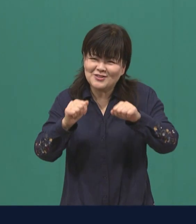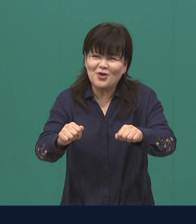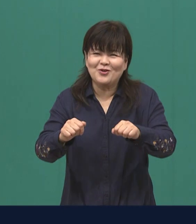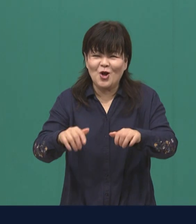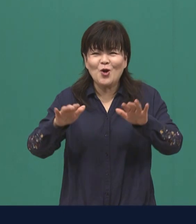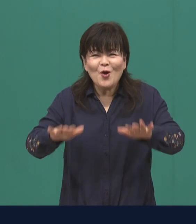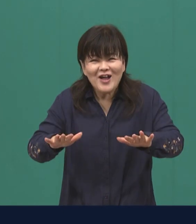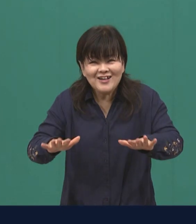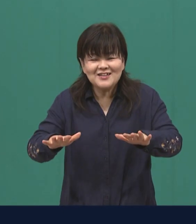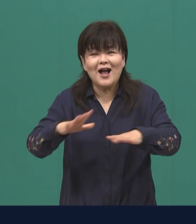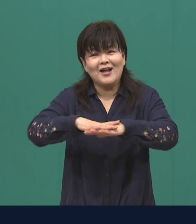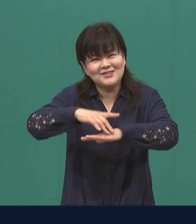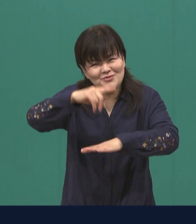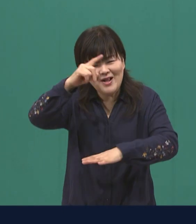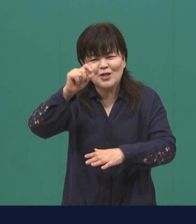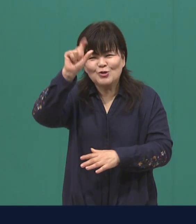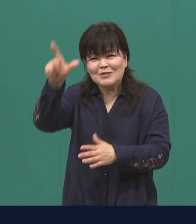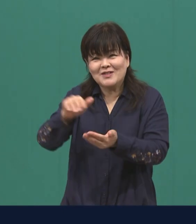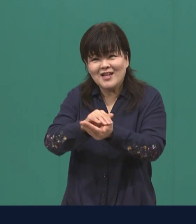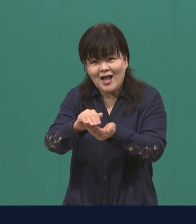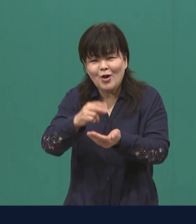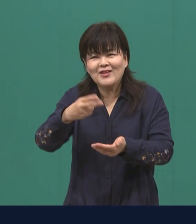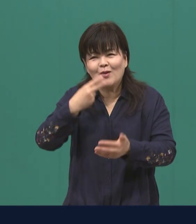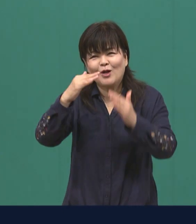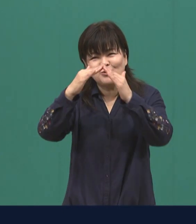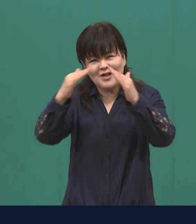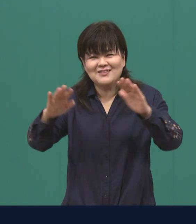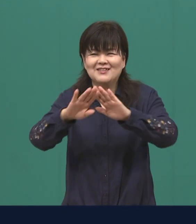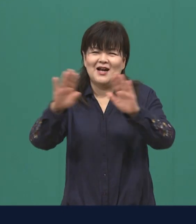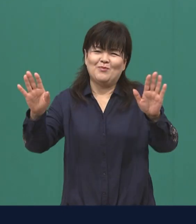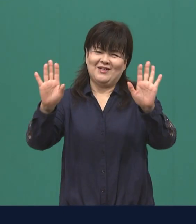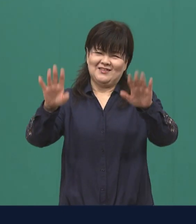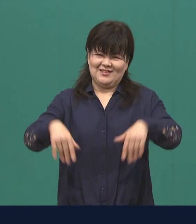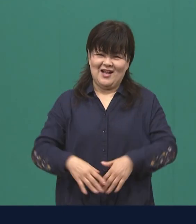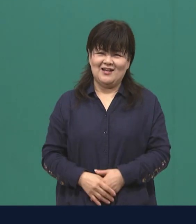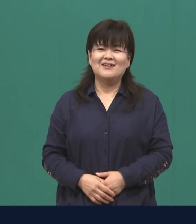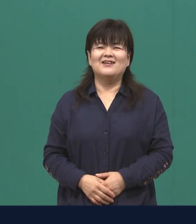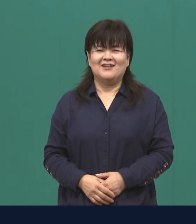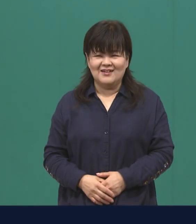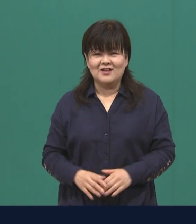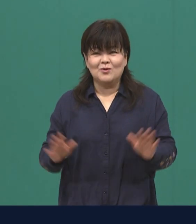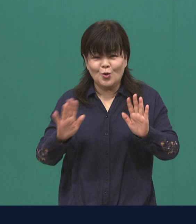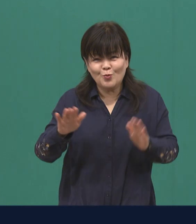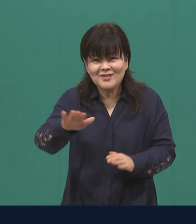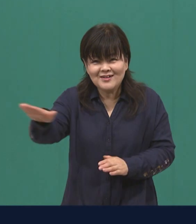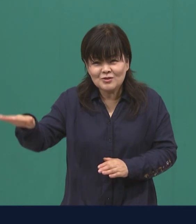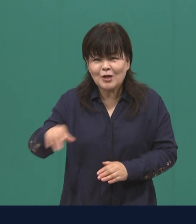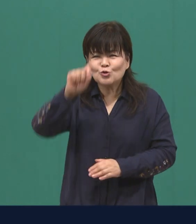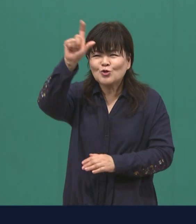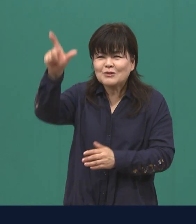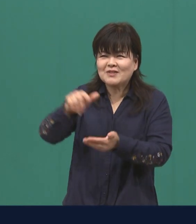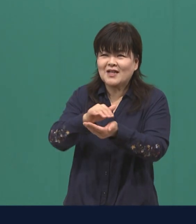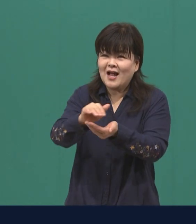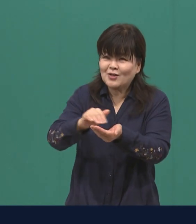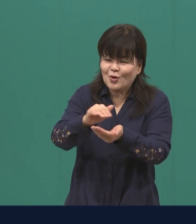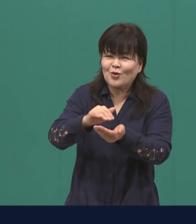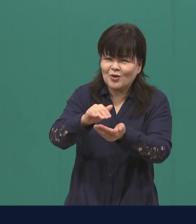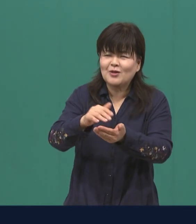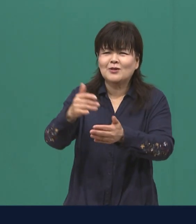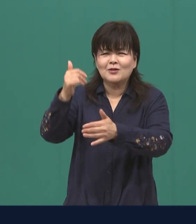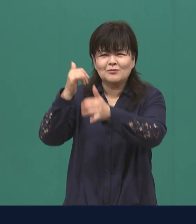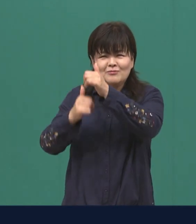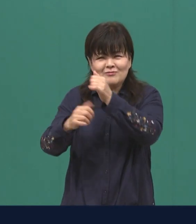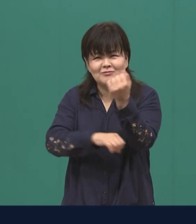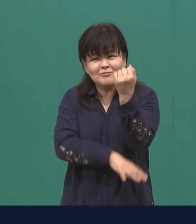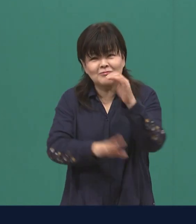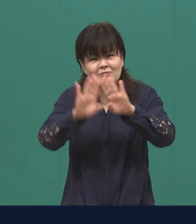ようと、今回初めて月見団子を食べる会が開かれました。園児らは月見